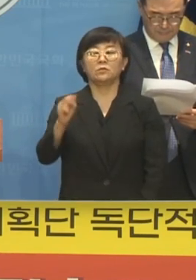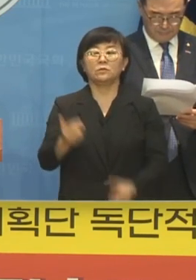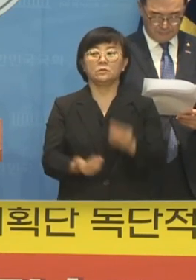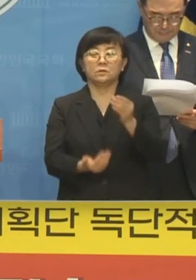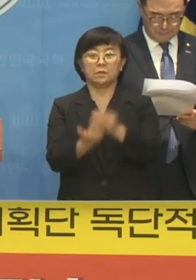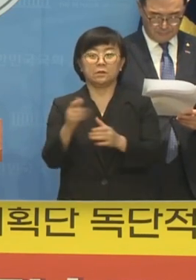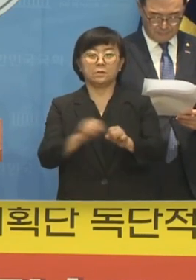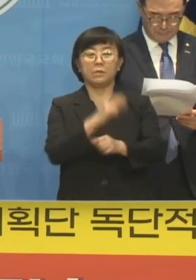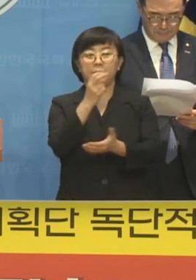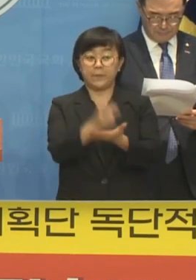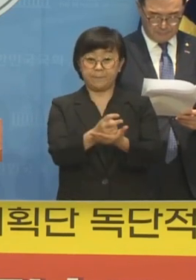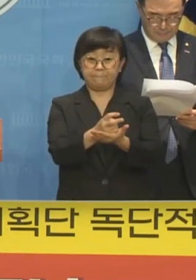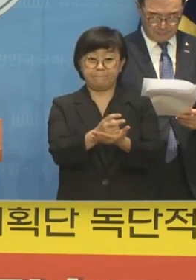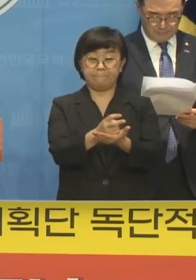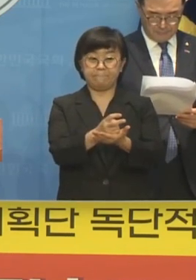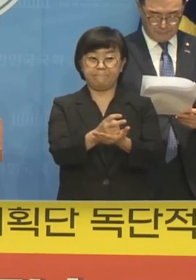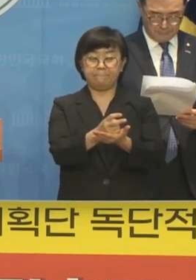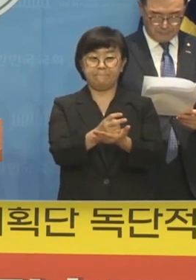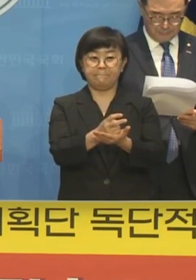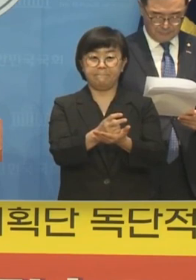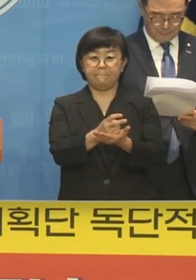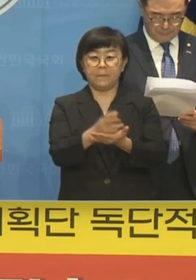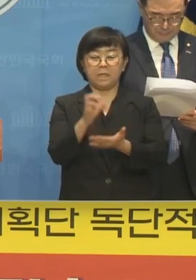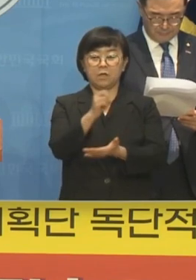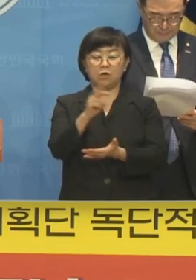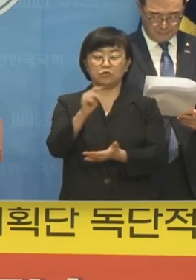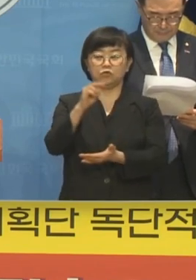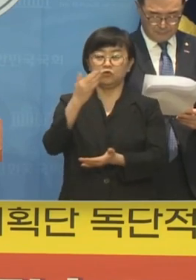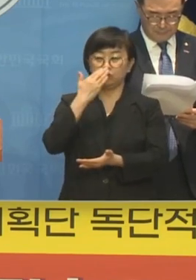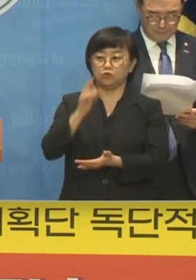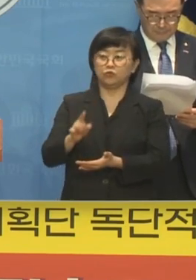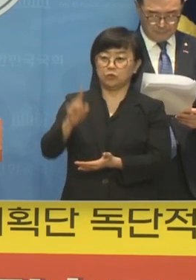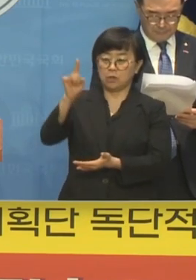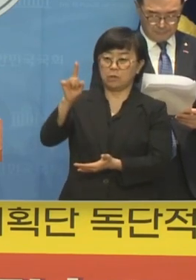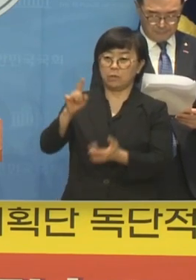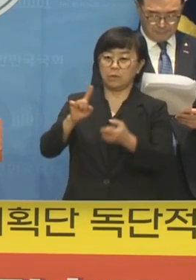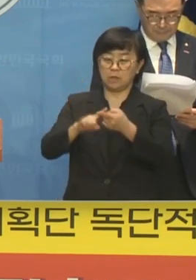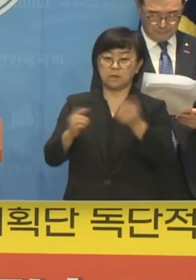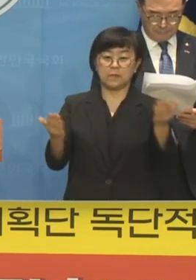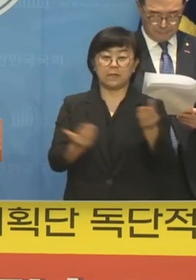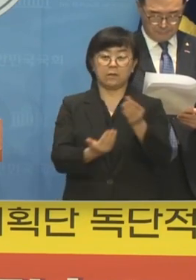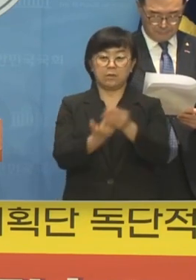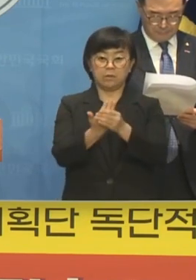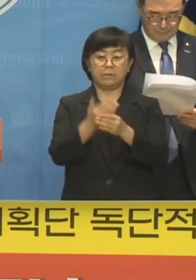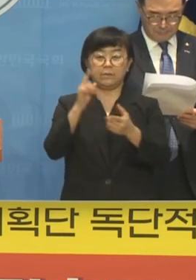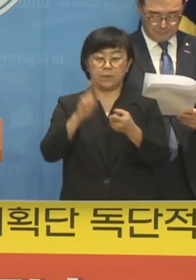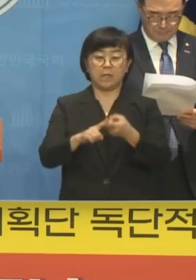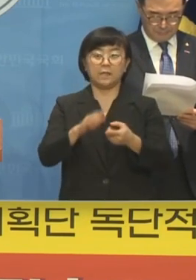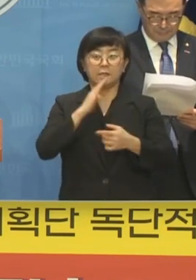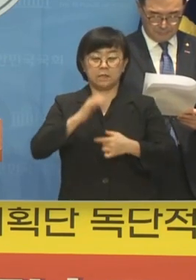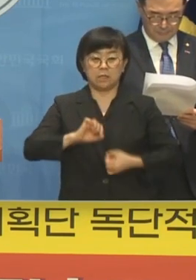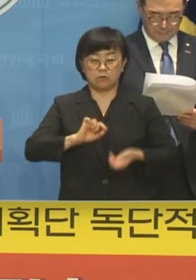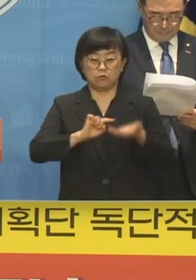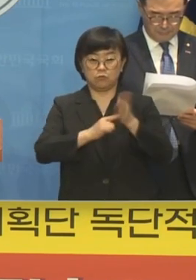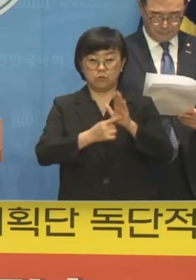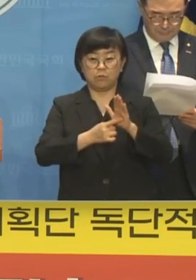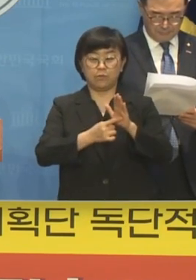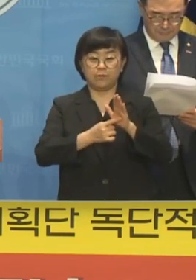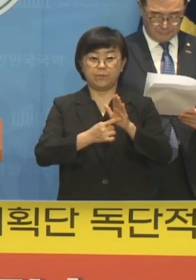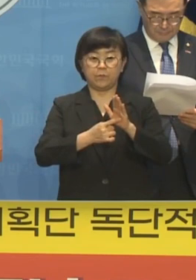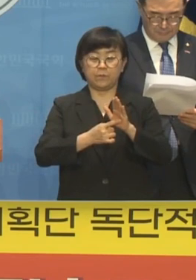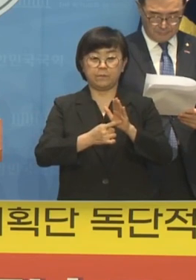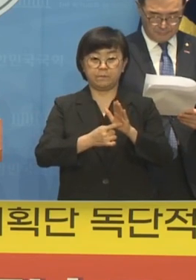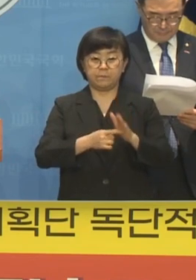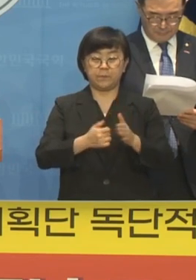여순사건 특별법은 여수 순천 11구 사건에 대한 진상규명을